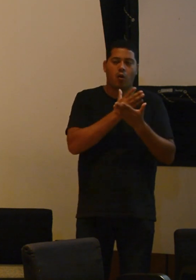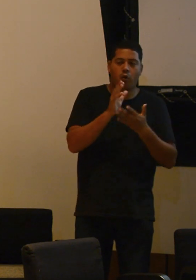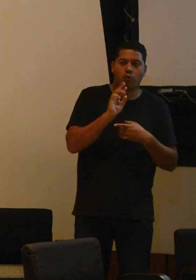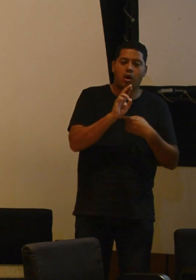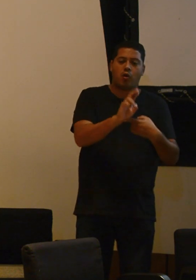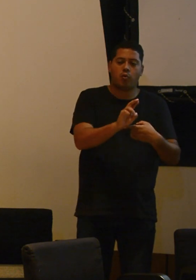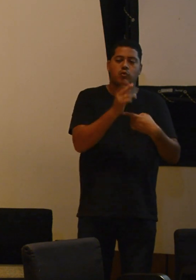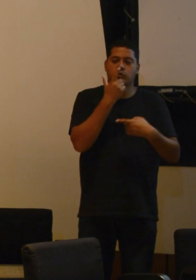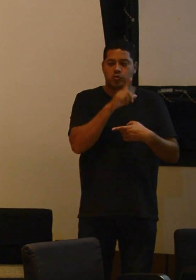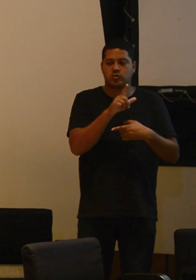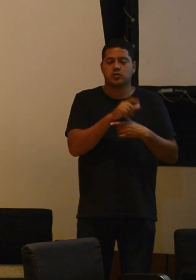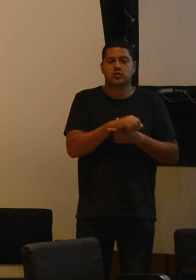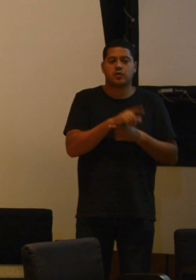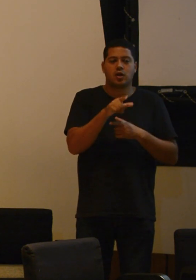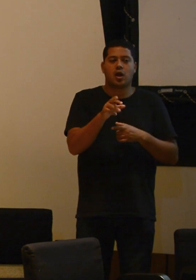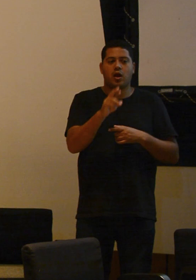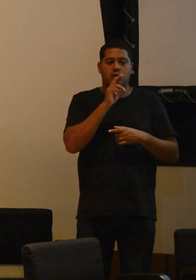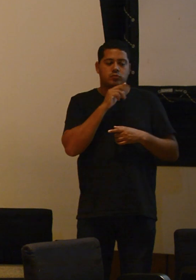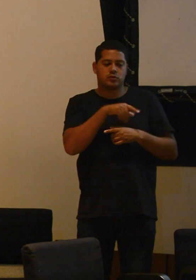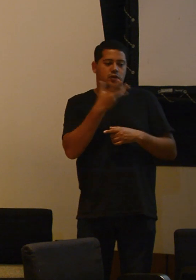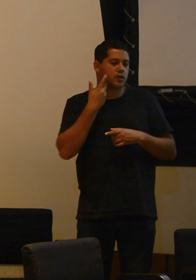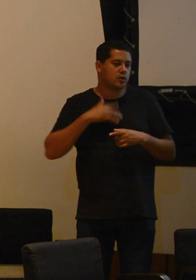para conseguir essa resposta na